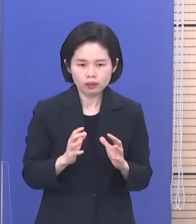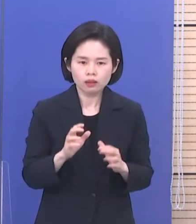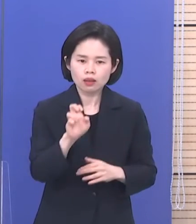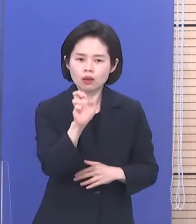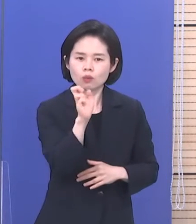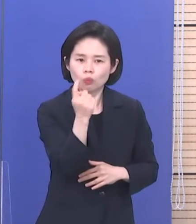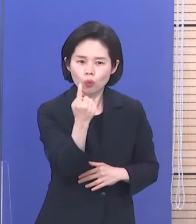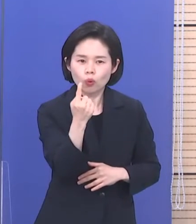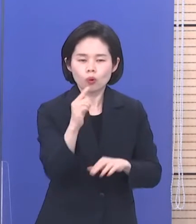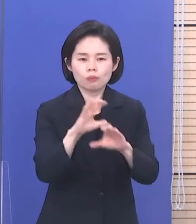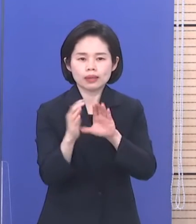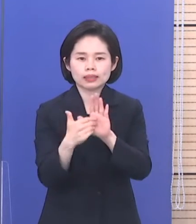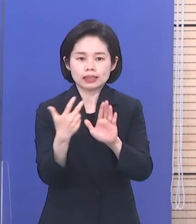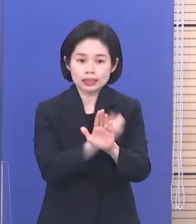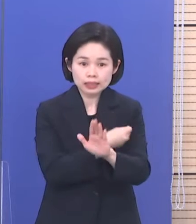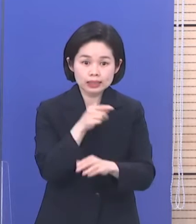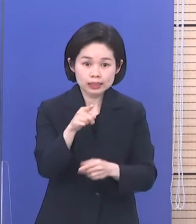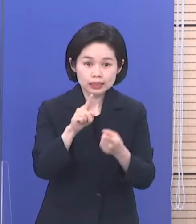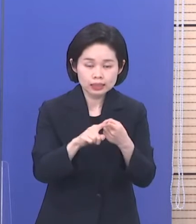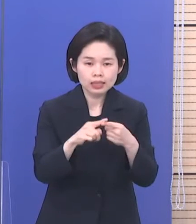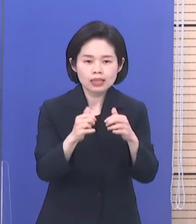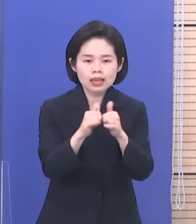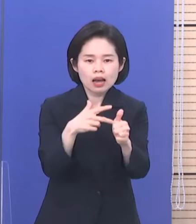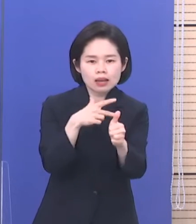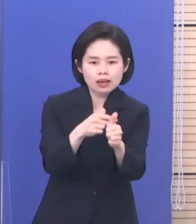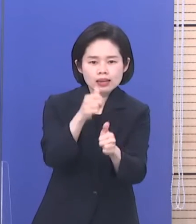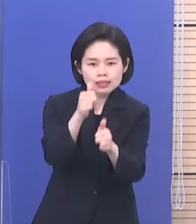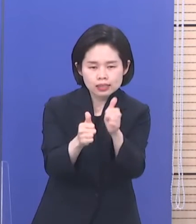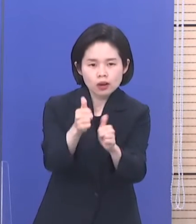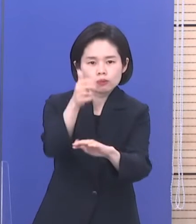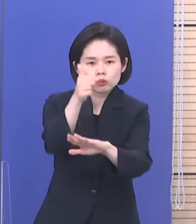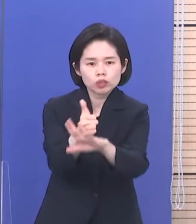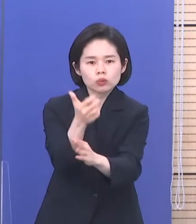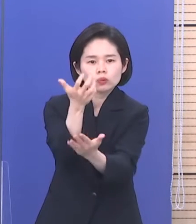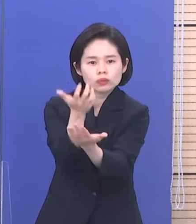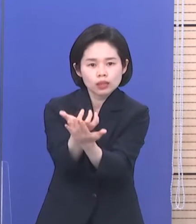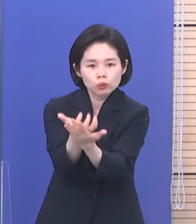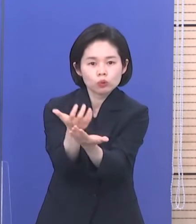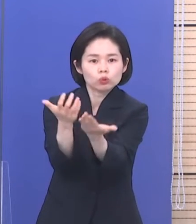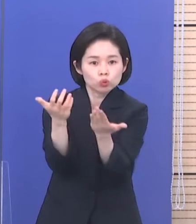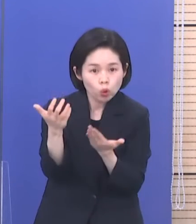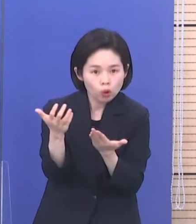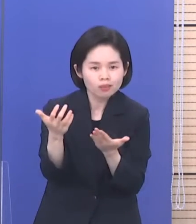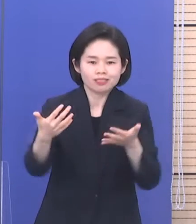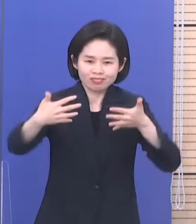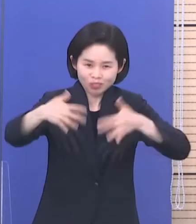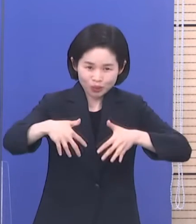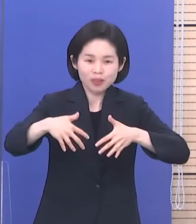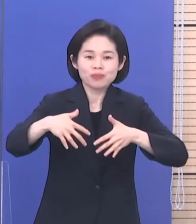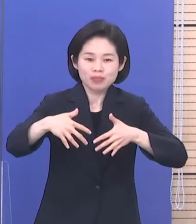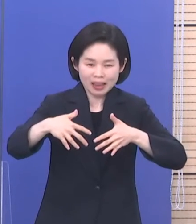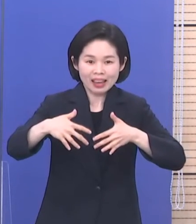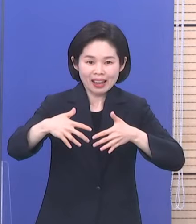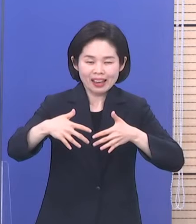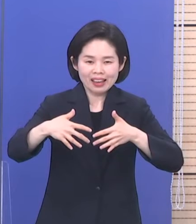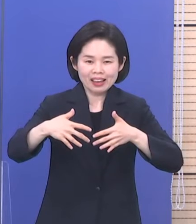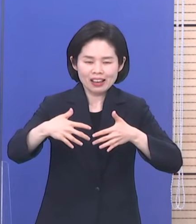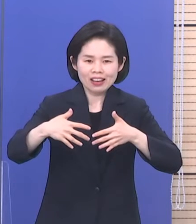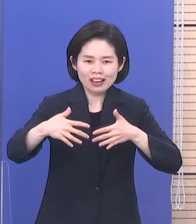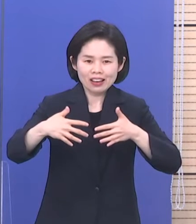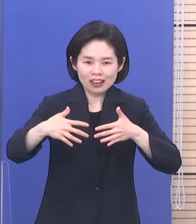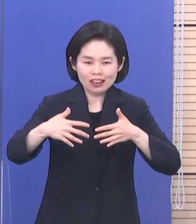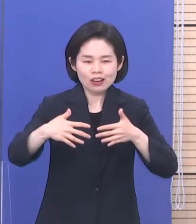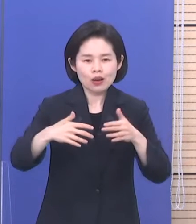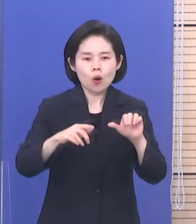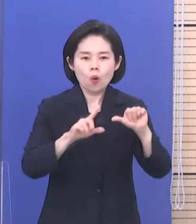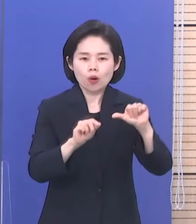백신주에 대하여 임상시험 최종 결과 보고서 등을 제출하는 조건으로 5월 20일자로 수입 품목